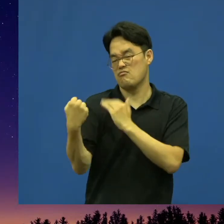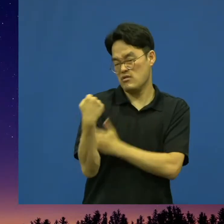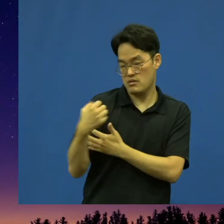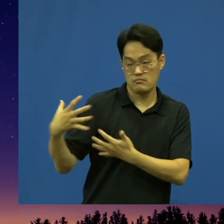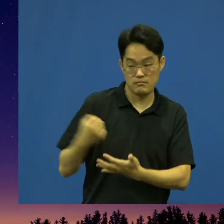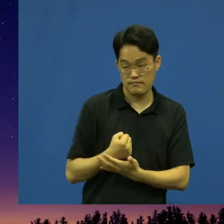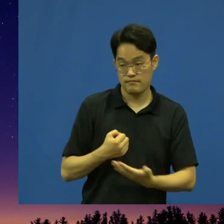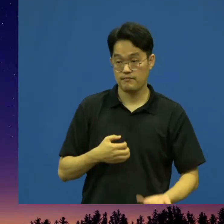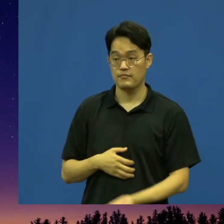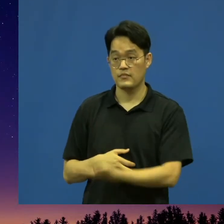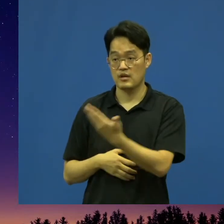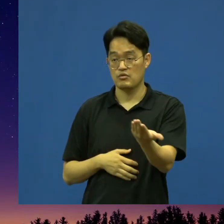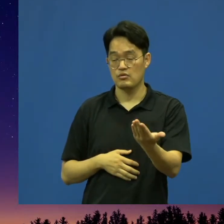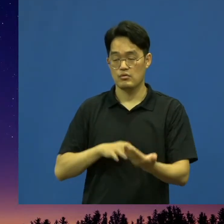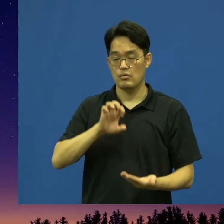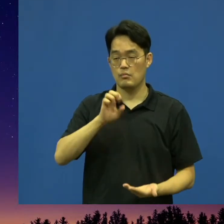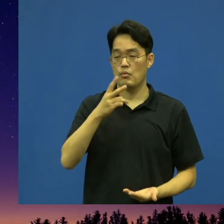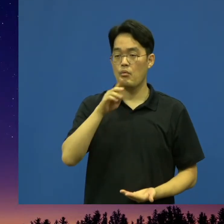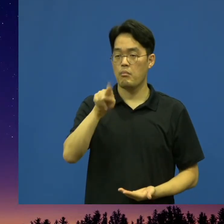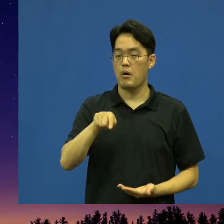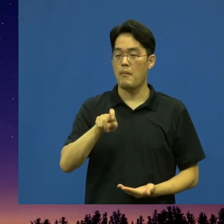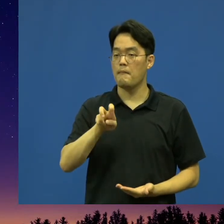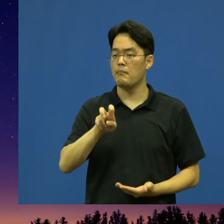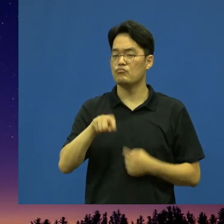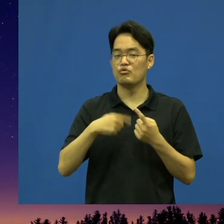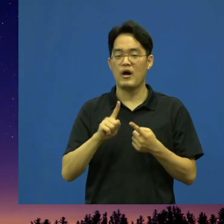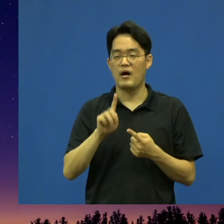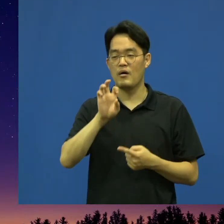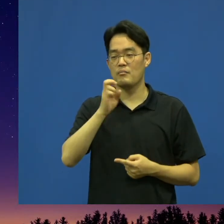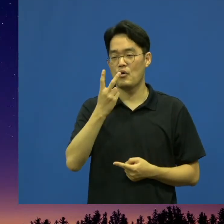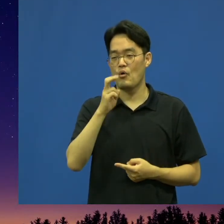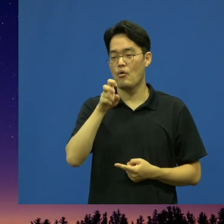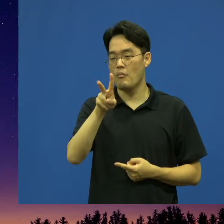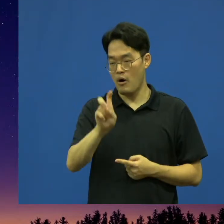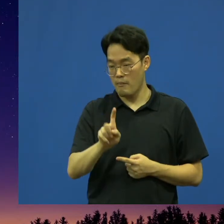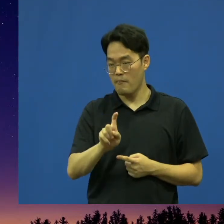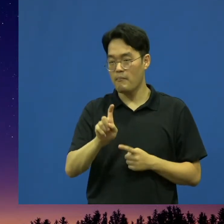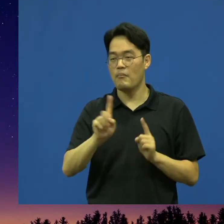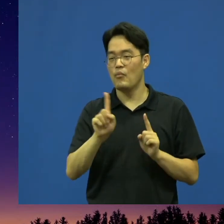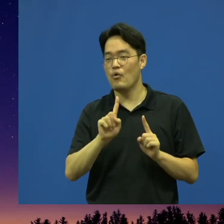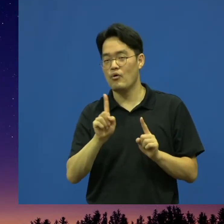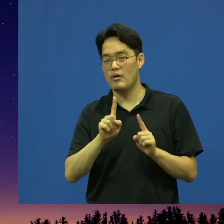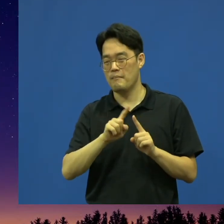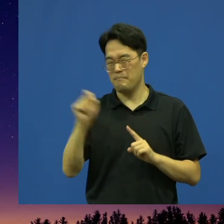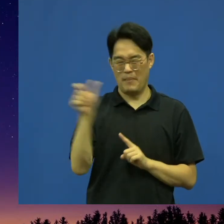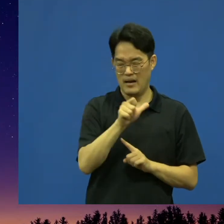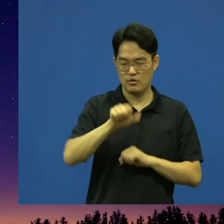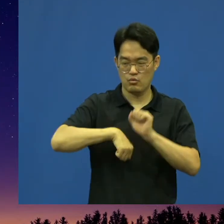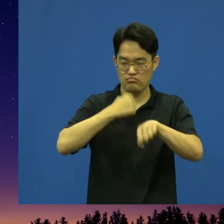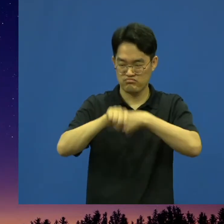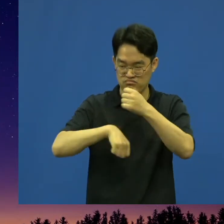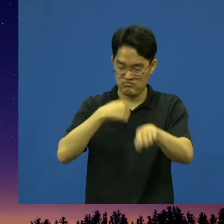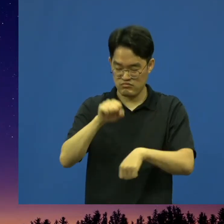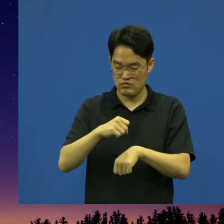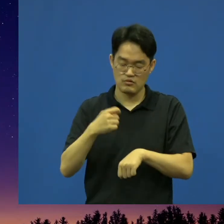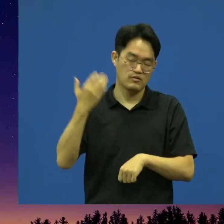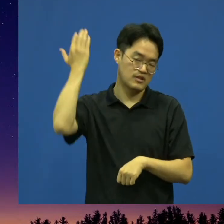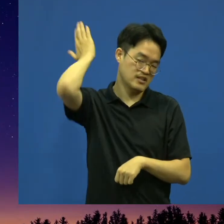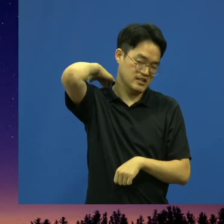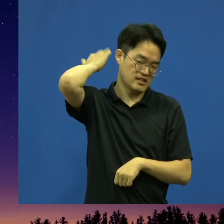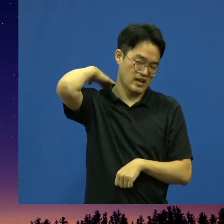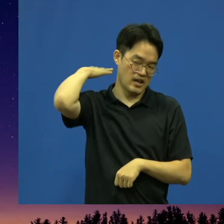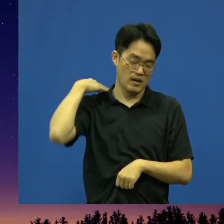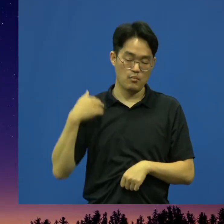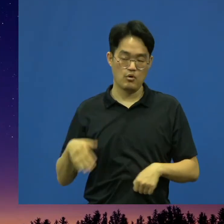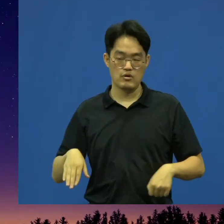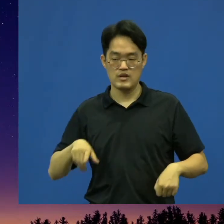굉장히 민첩한 짐승이잖아요. 그런데다가 이 등에